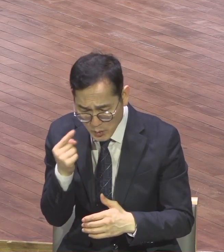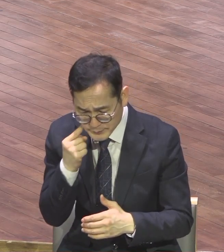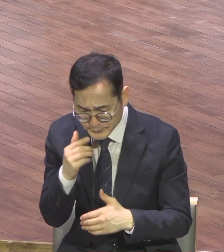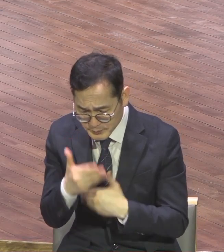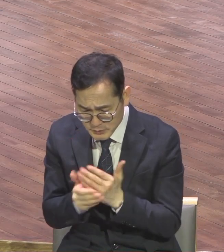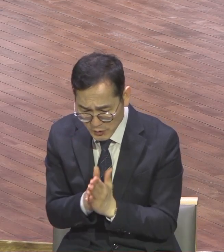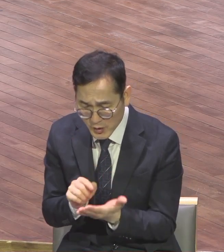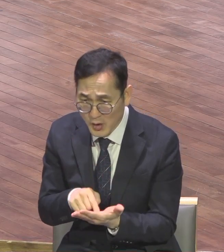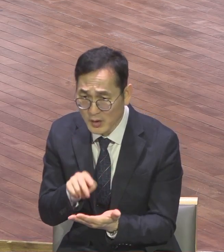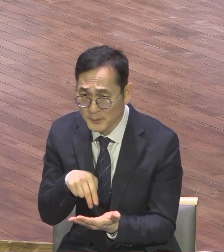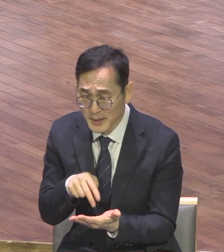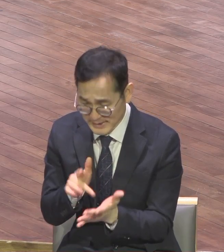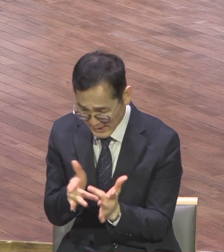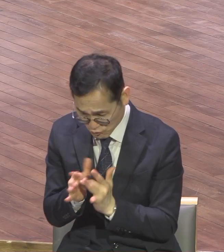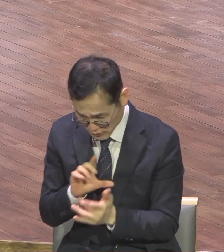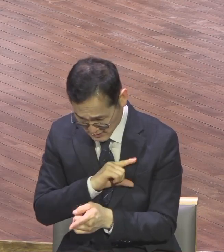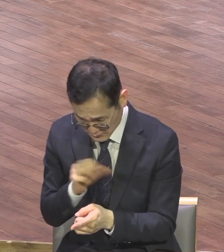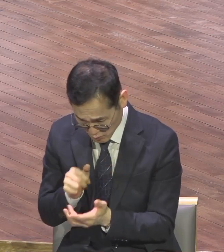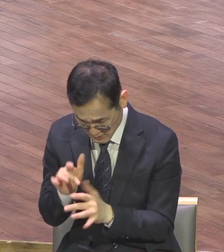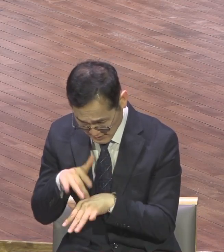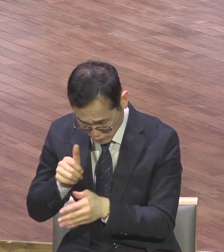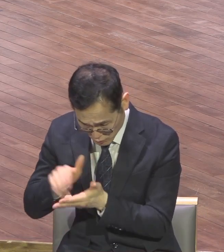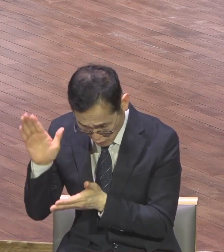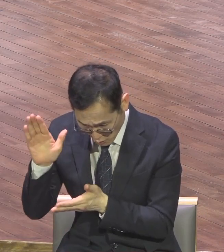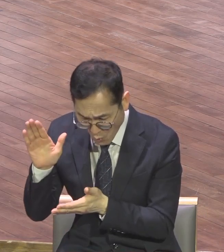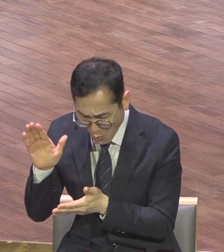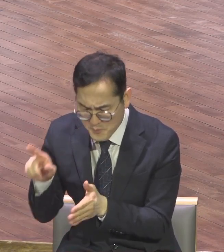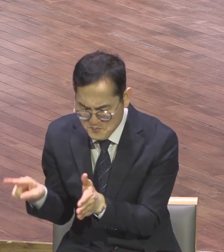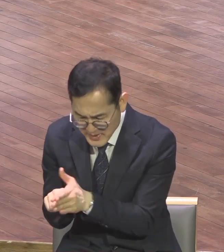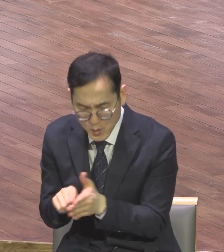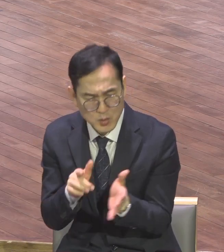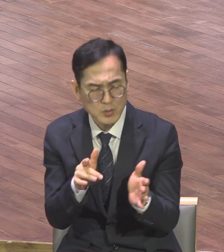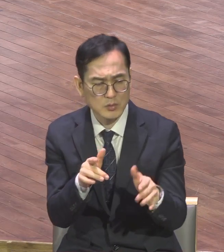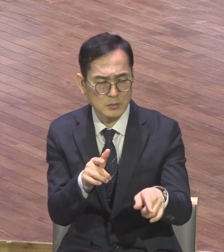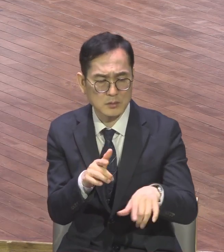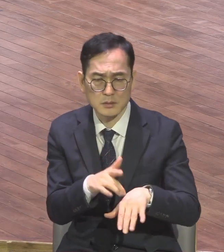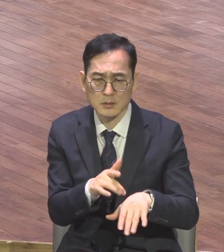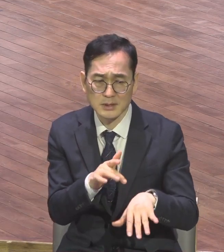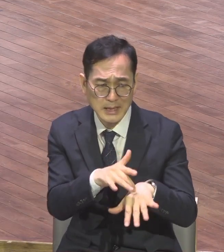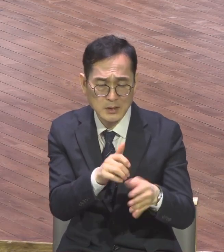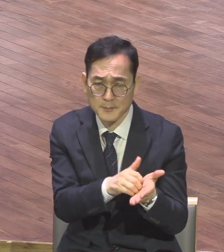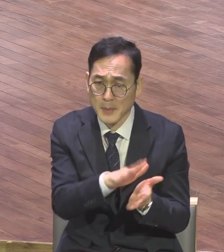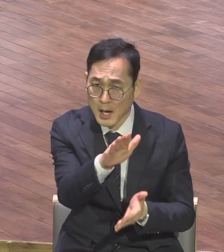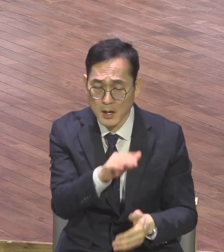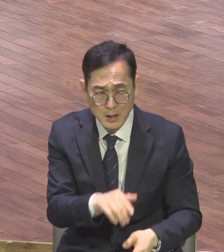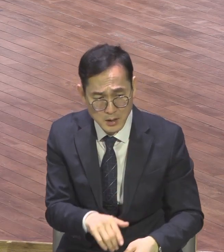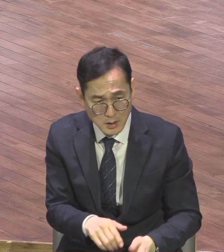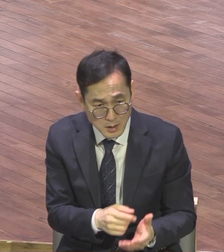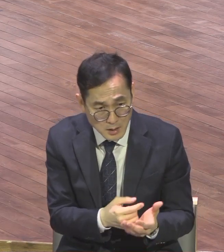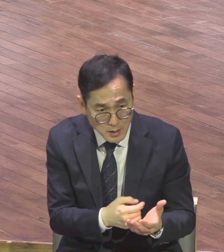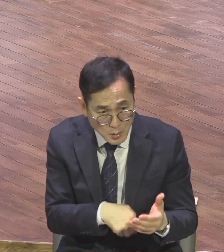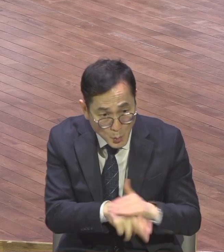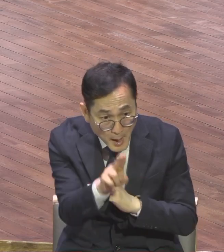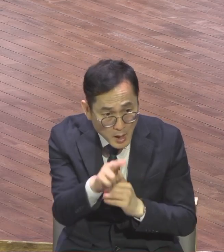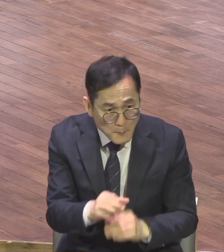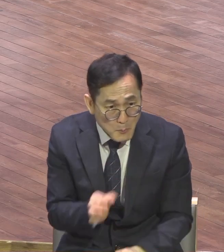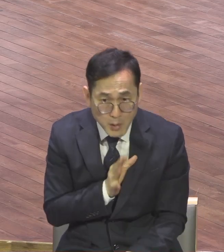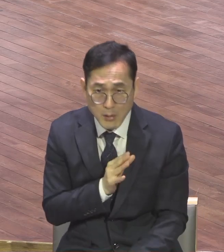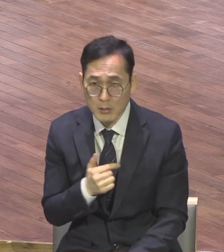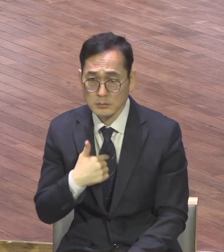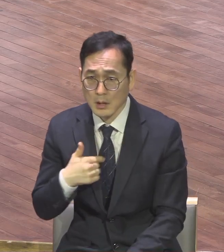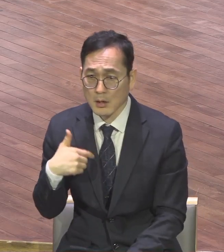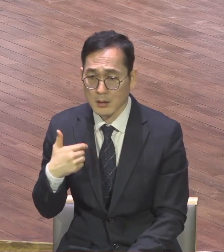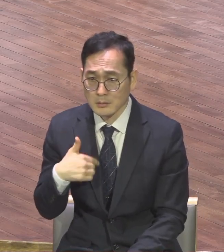예수 이름으로 예수 이름 예수 하니까 귀신 쫓겨 나가더라니까 내가 귀신 쫓겨 나가는 보고 내가 놀랬다니까요. 어? 내가 그런 것이었는지